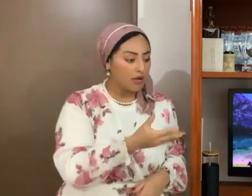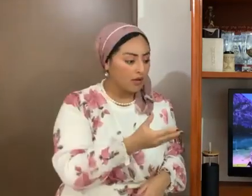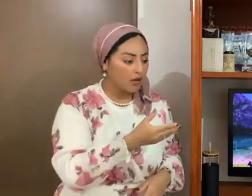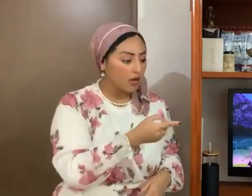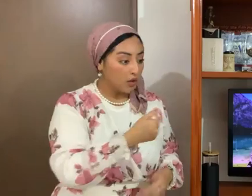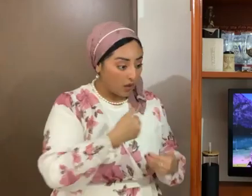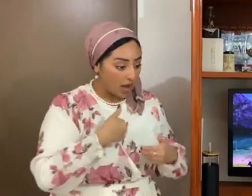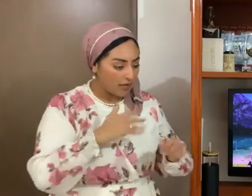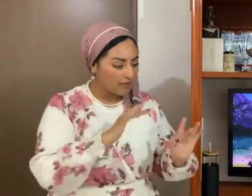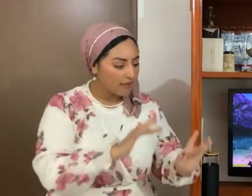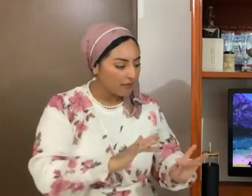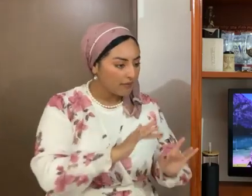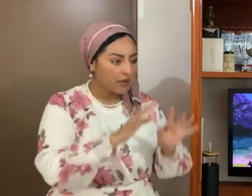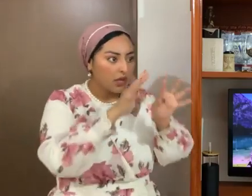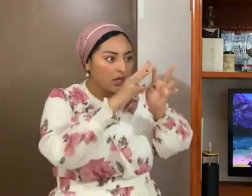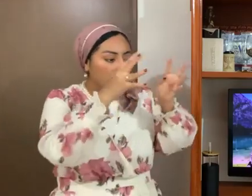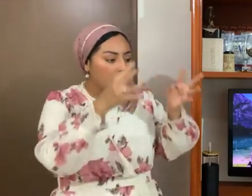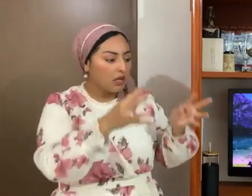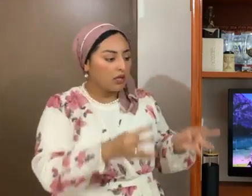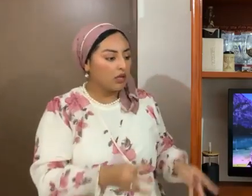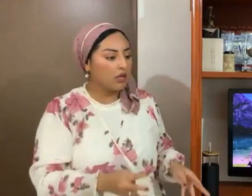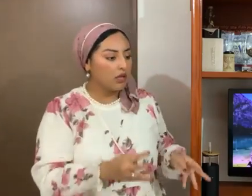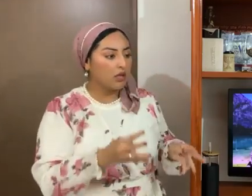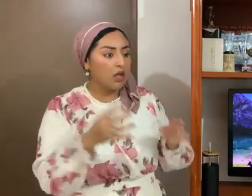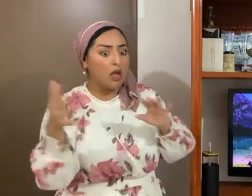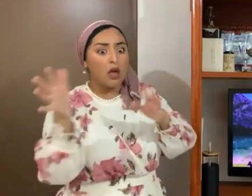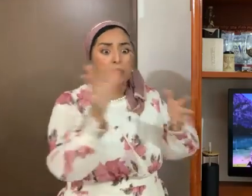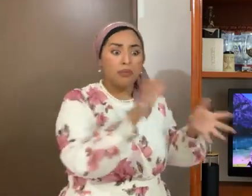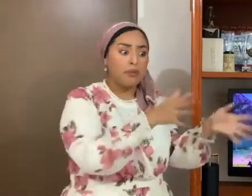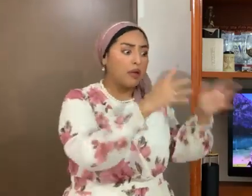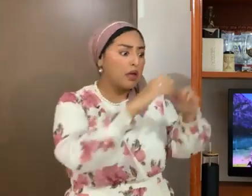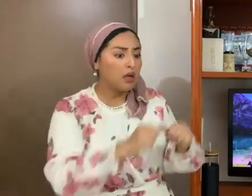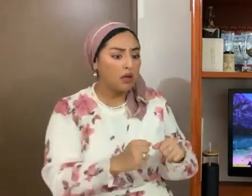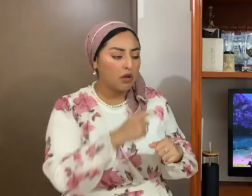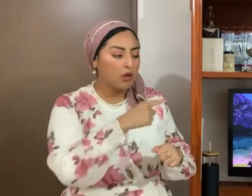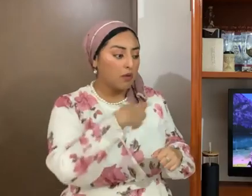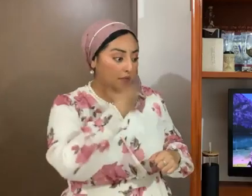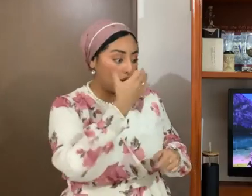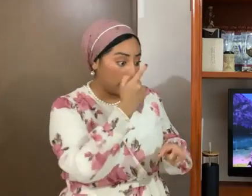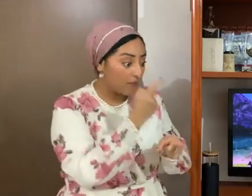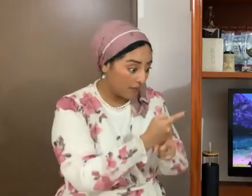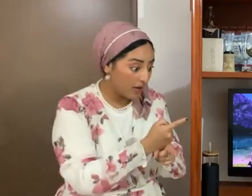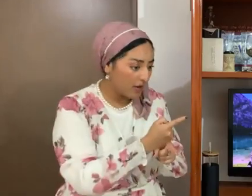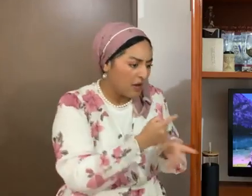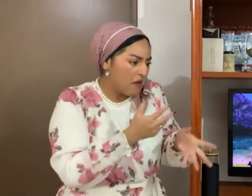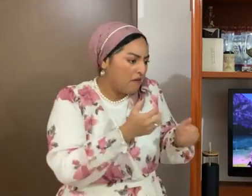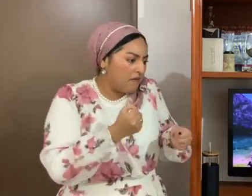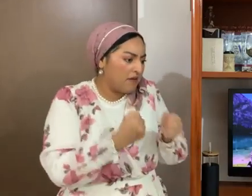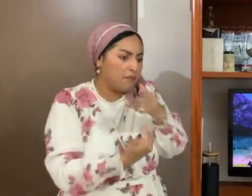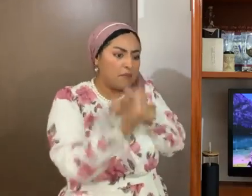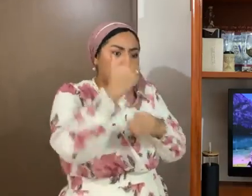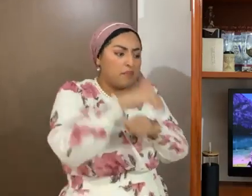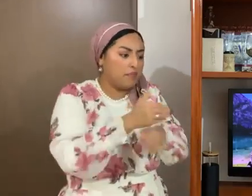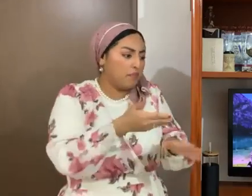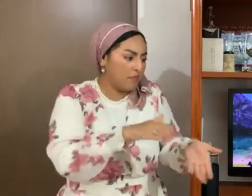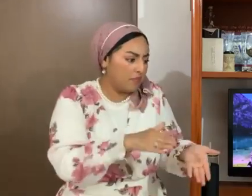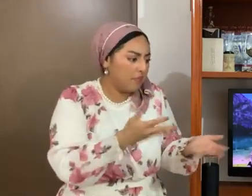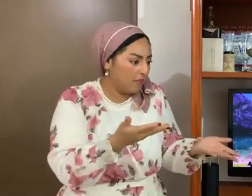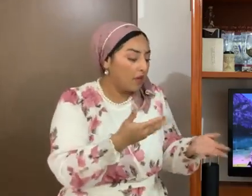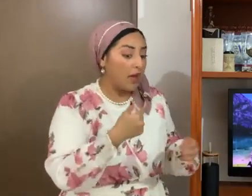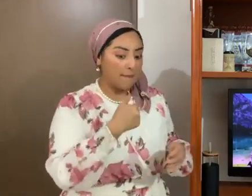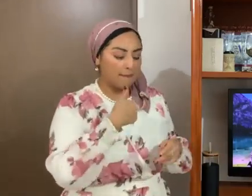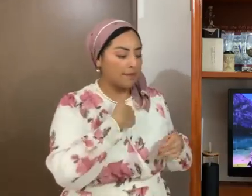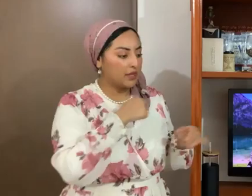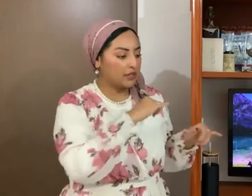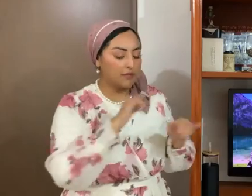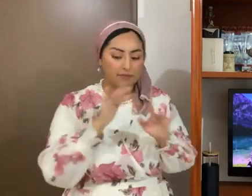de la calabacera, en la cual no trabajaste, ni tú la hiciste crecer, que en espacio de una noche nació y en espacio de otra noche pereció. Y no tendré